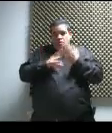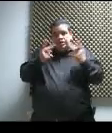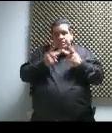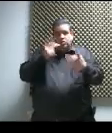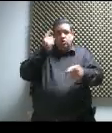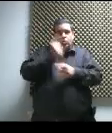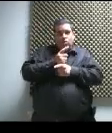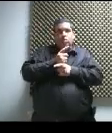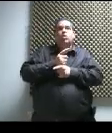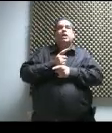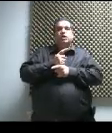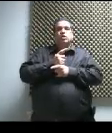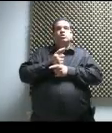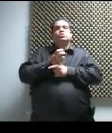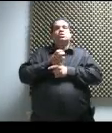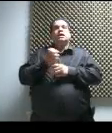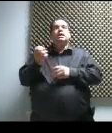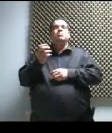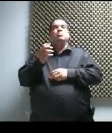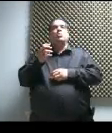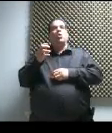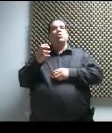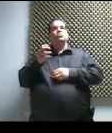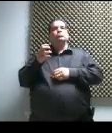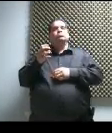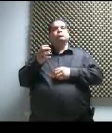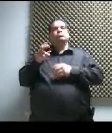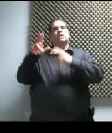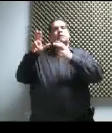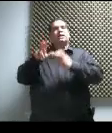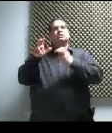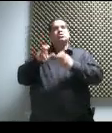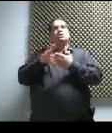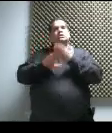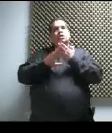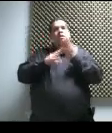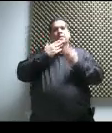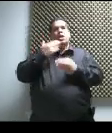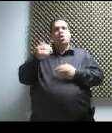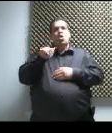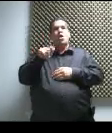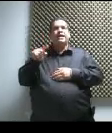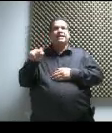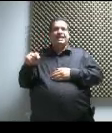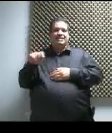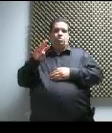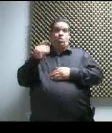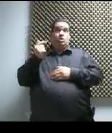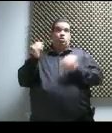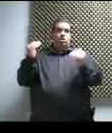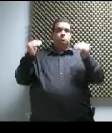es? Tu equipo móvil corre mejor y hace más en H&C, la red 4G más avanzada.